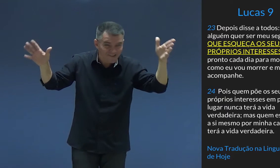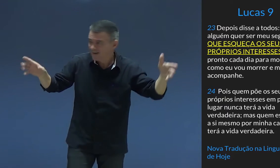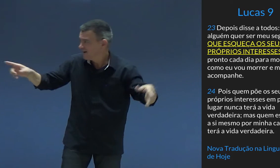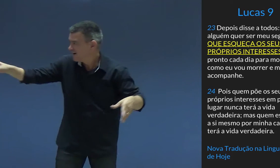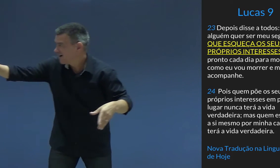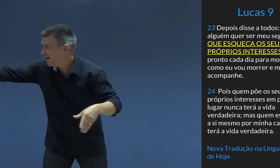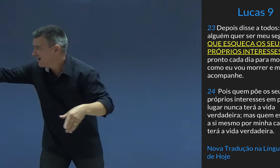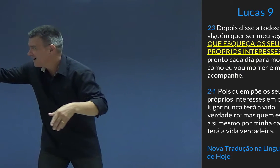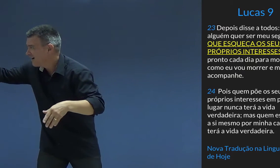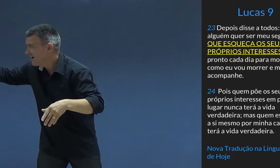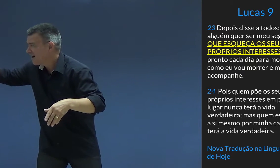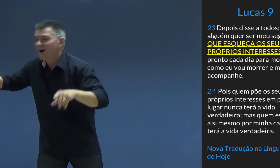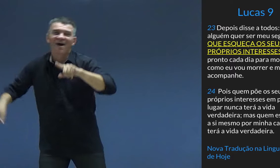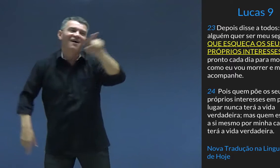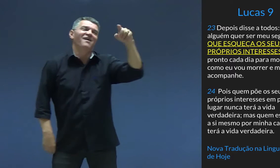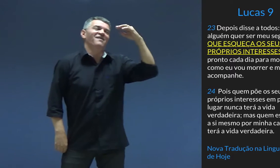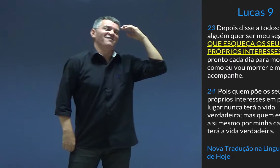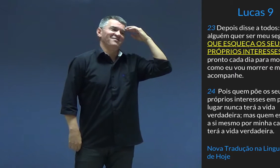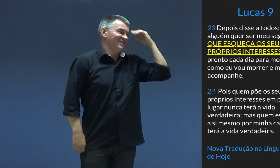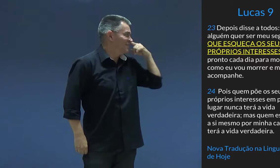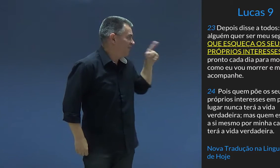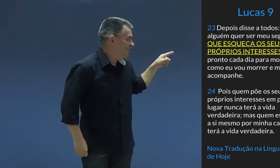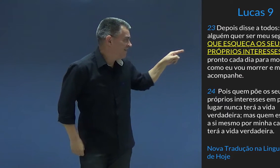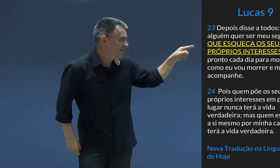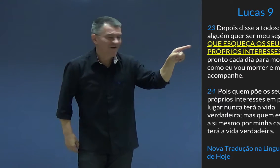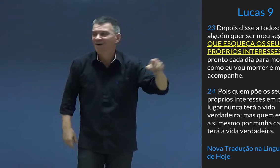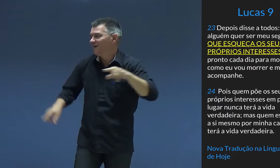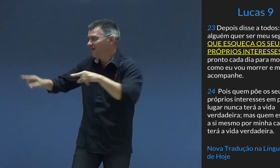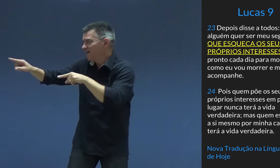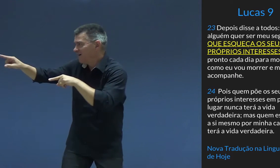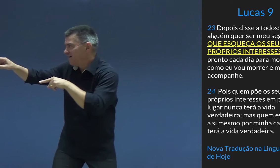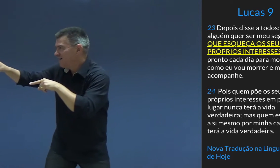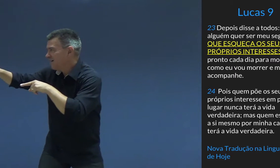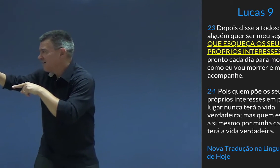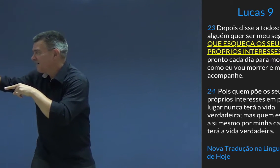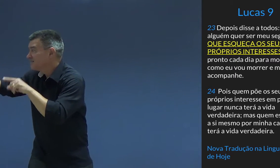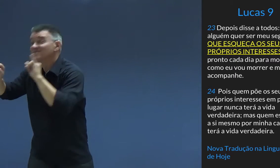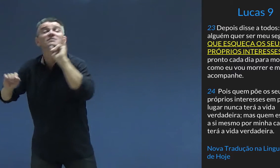mais claro, não é verdade? Então, ó, tem as duas versões ali.